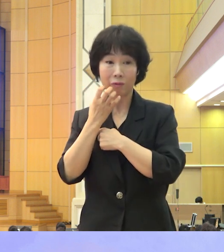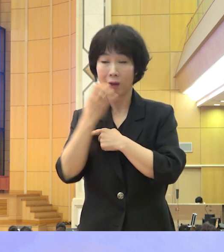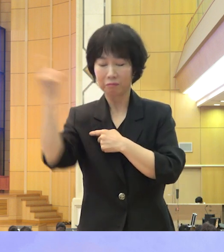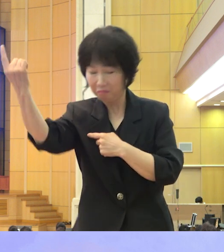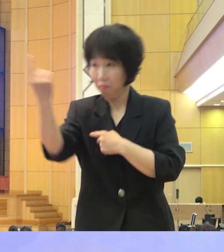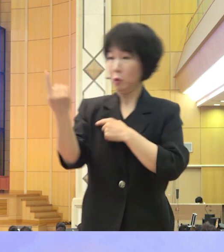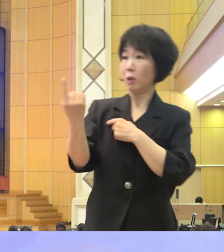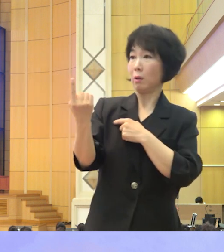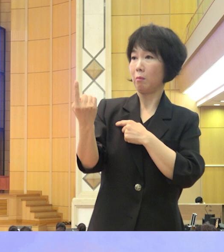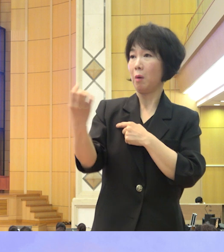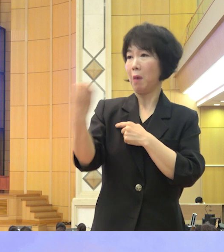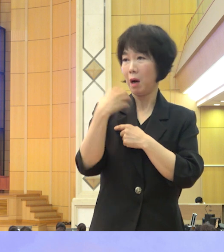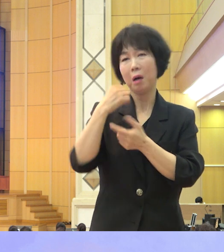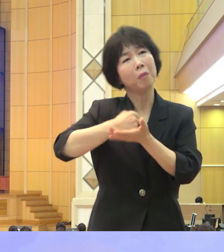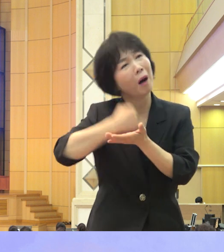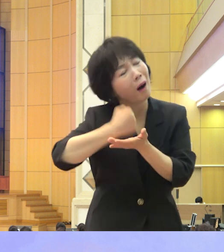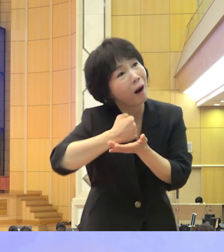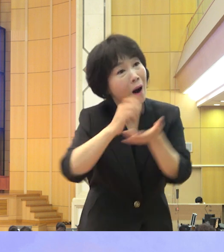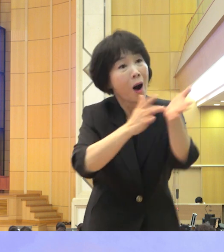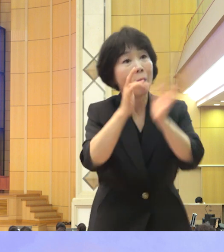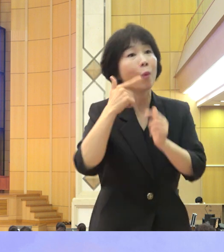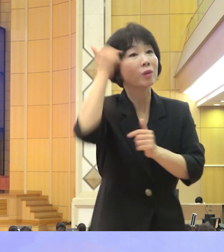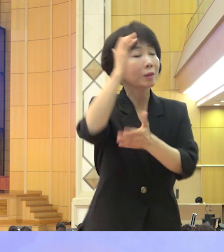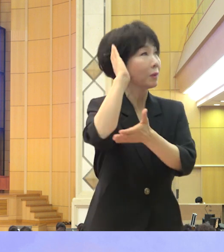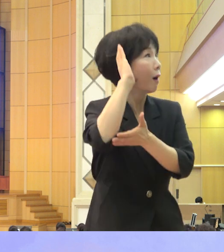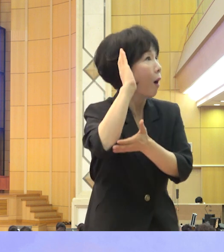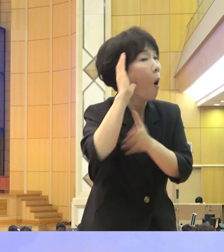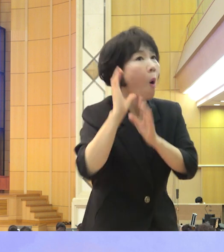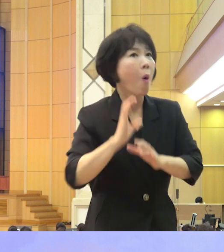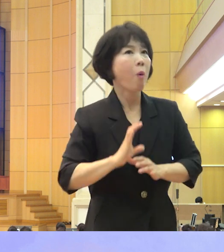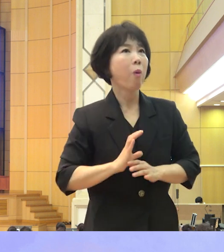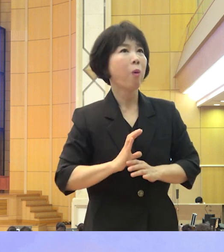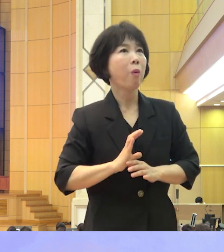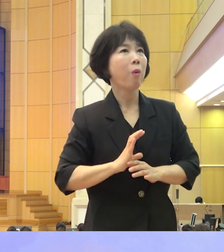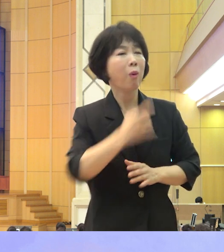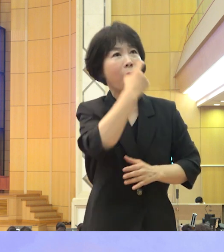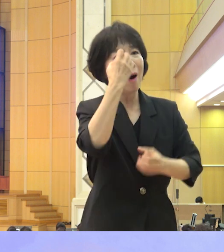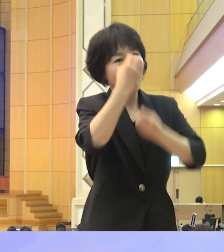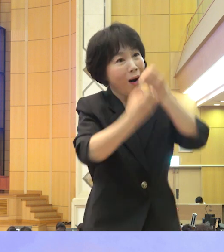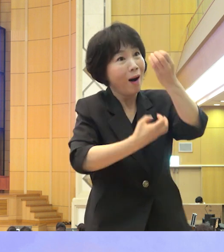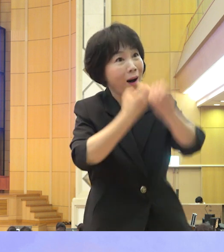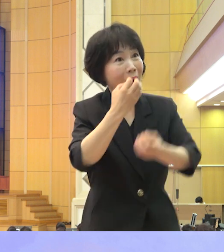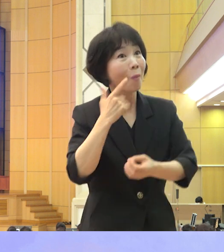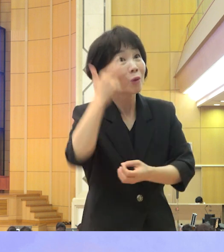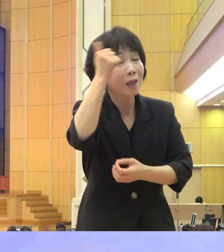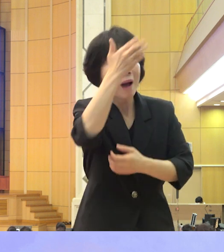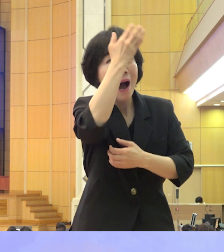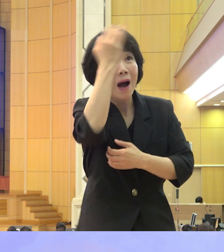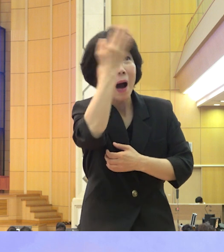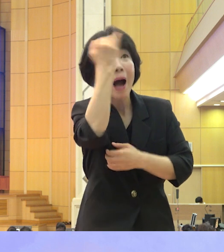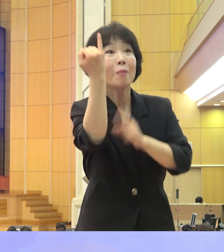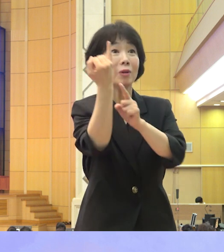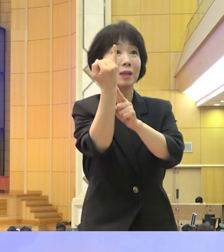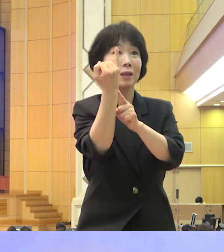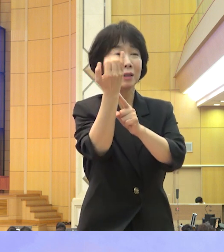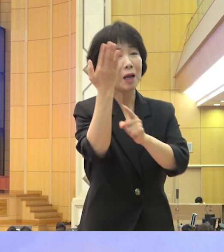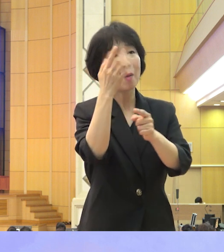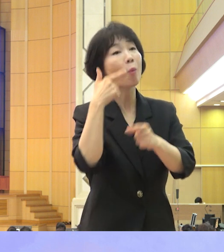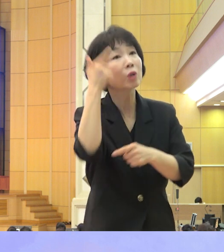이런 말을 하더라고요. 목사님 말씀 들을 때, 간증 들을 때 목사님 할머니, 목사님